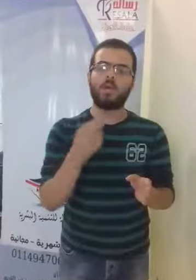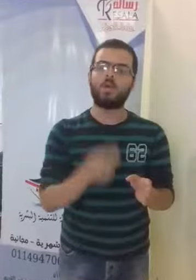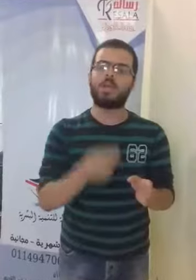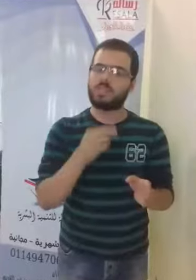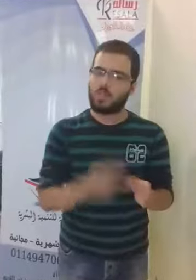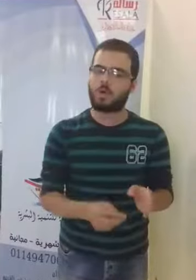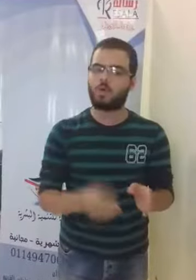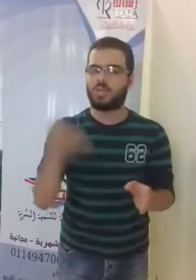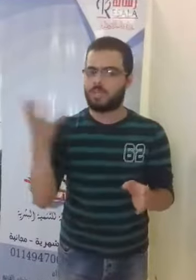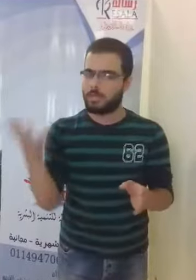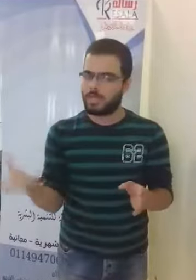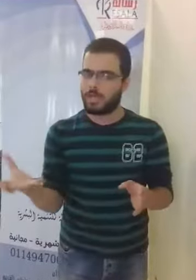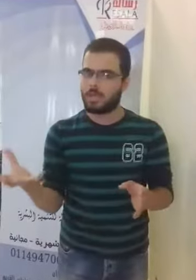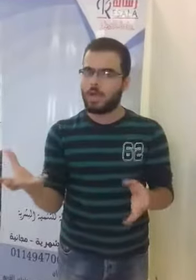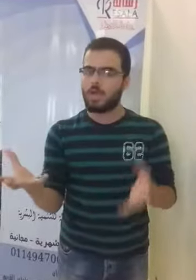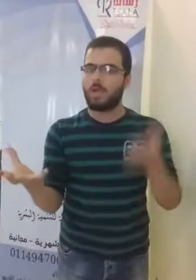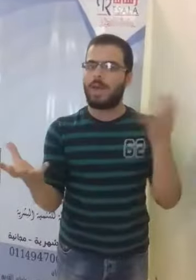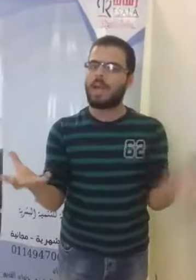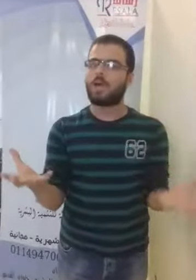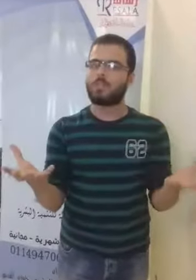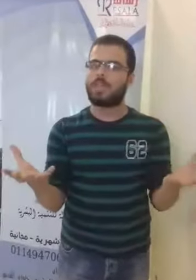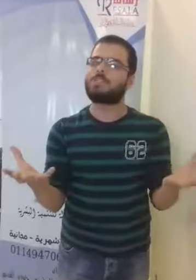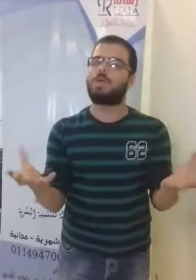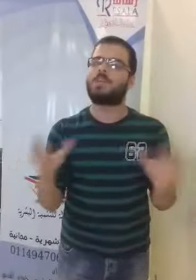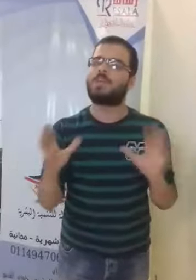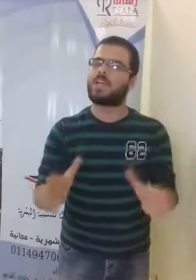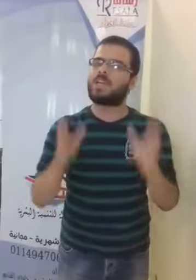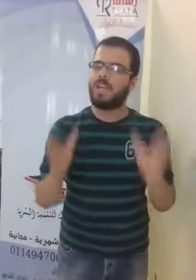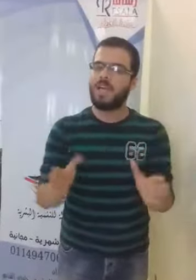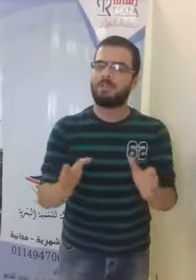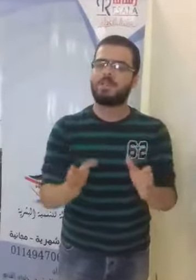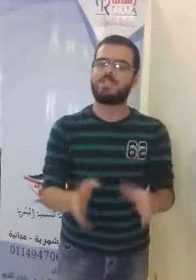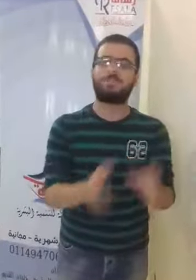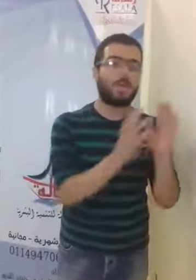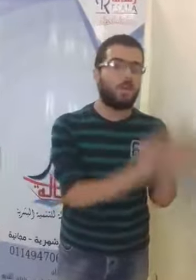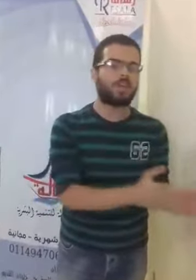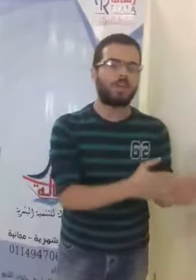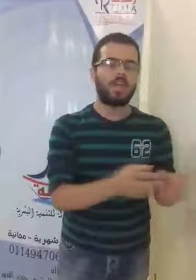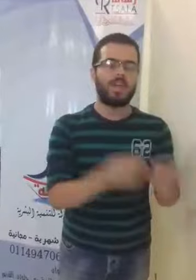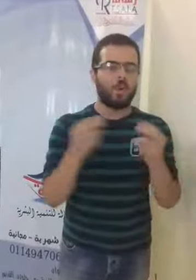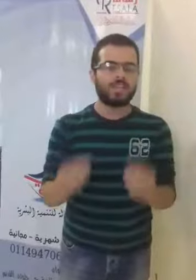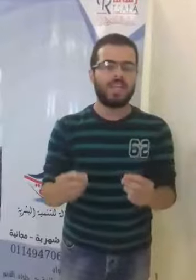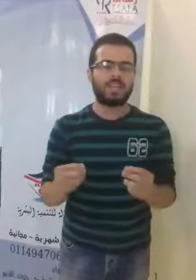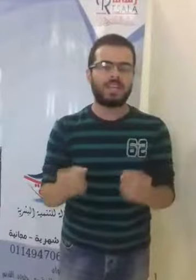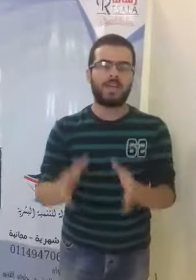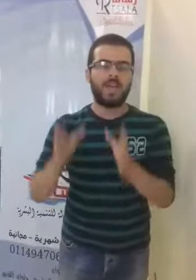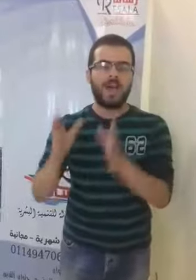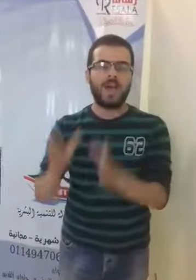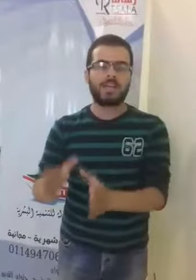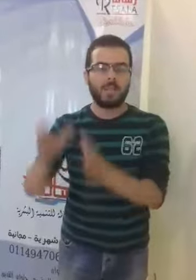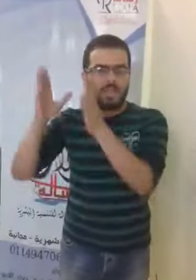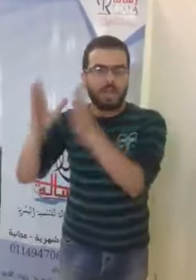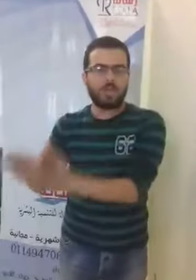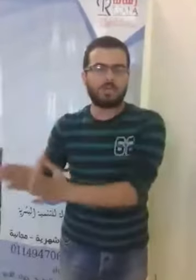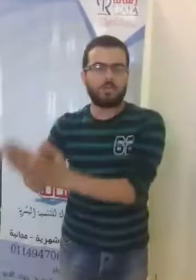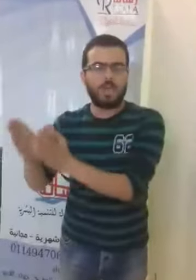في التوكل، اعتماد على الله مع الاخذ بالاسباب، كذلك الحال بالنسبه للوقت. الوقت عندنا هعتمد على الله سبحانه